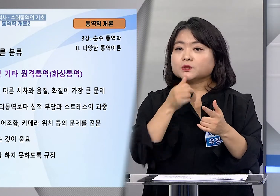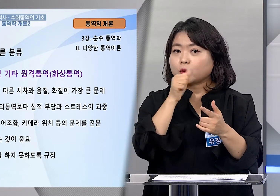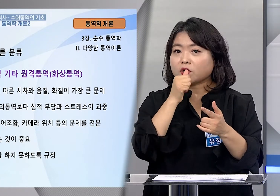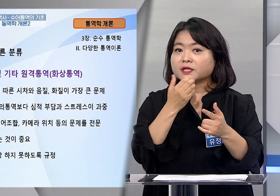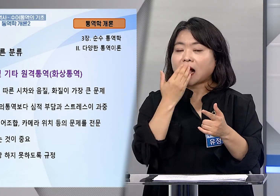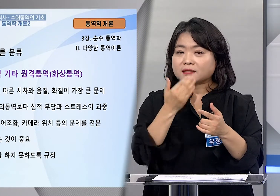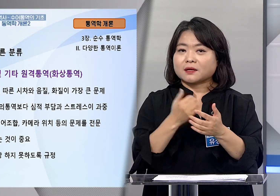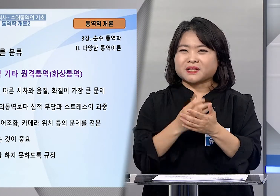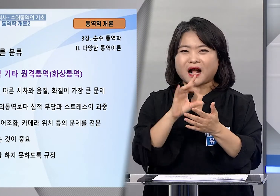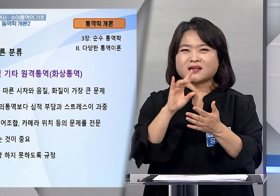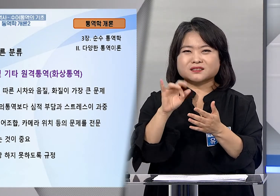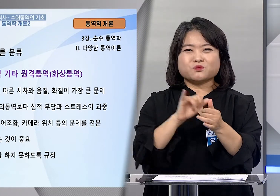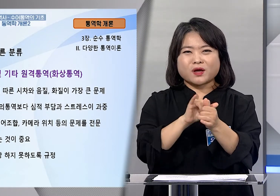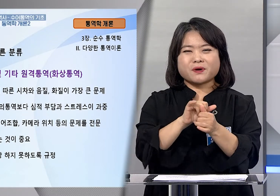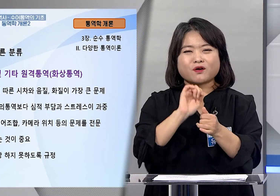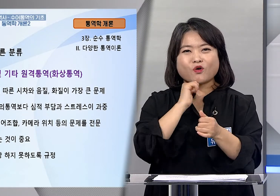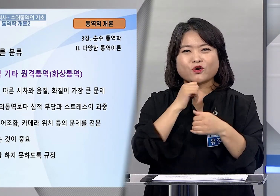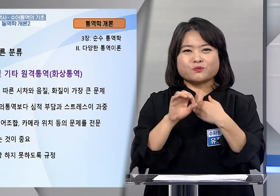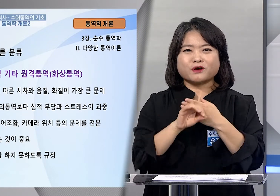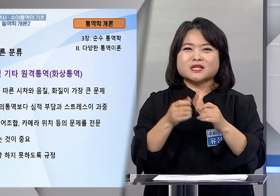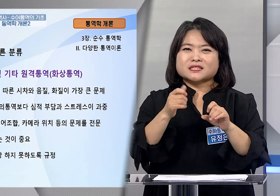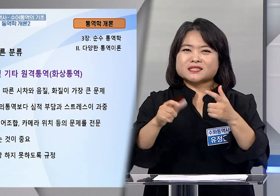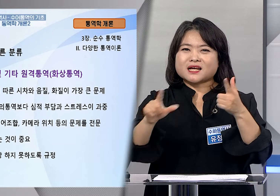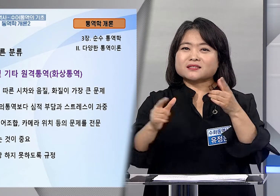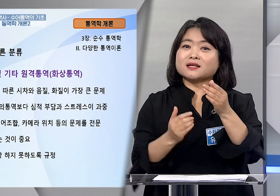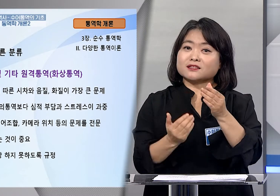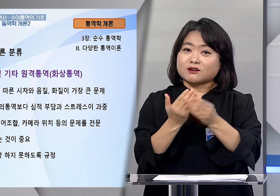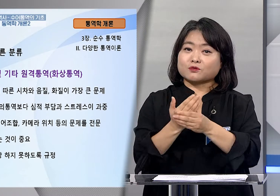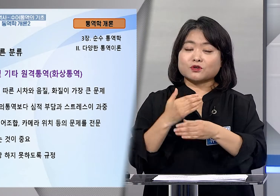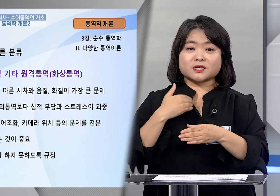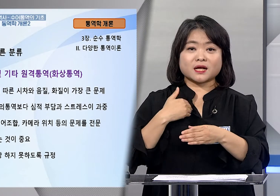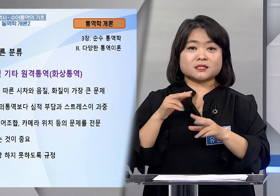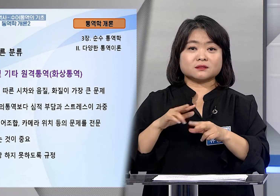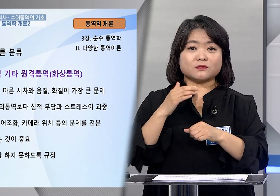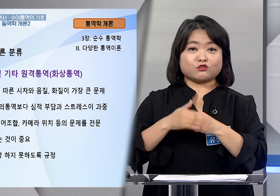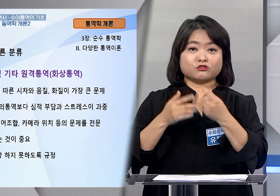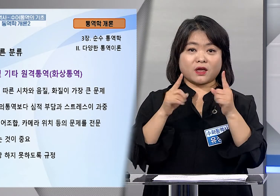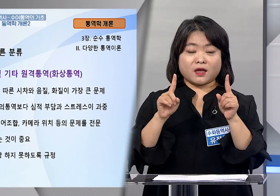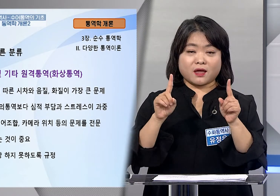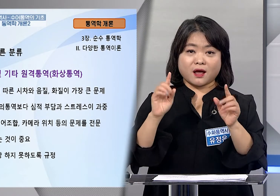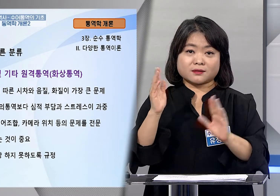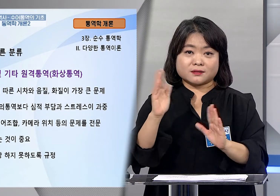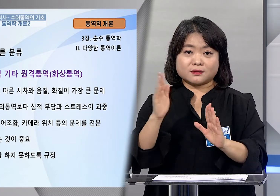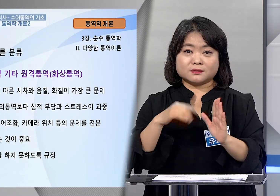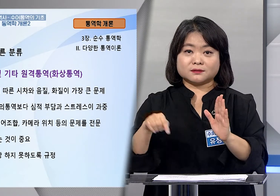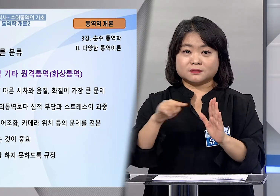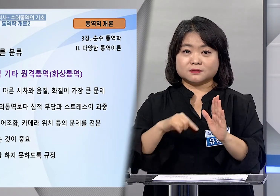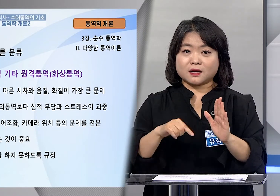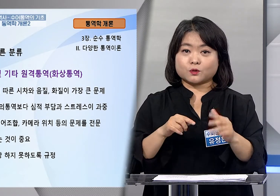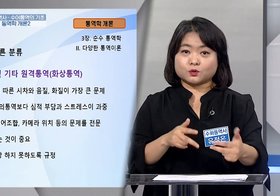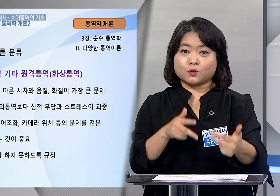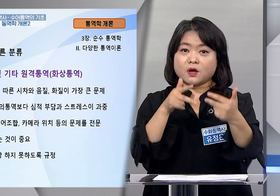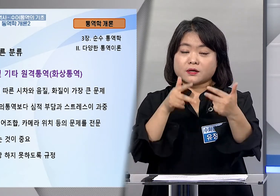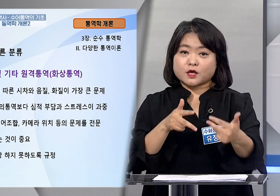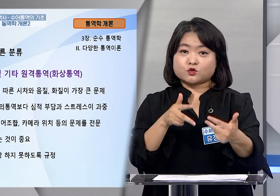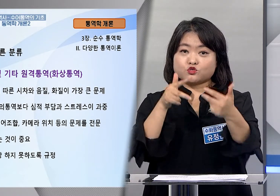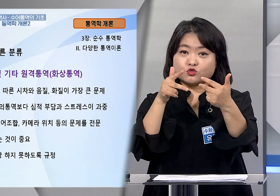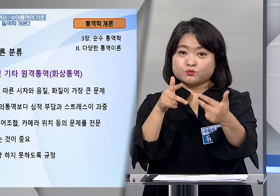통역이 가능합니다. 가끔 와이파이가 어려우면 시차가 생기더라고요. 제가 지금 대구대 학생들하고도 계속 줌